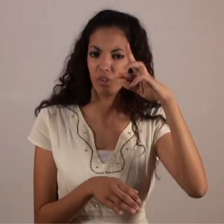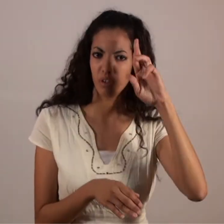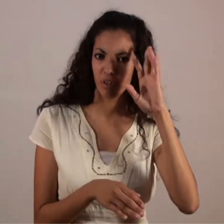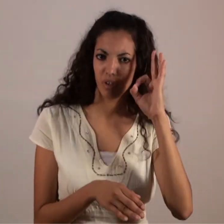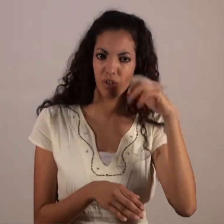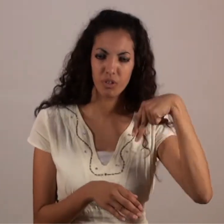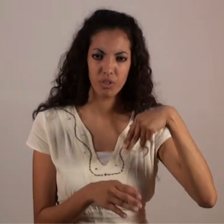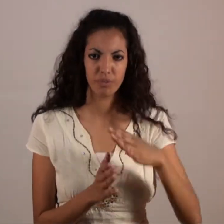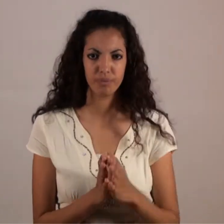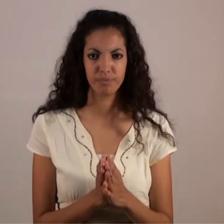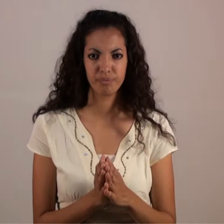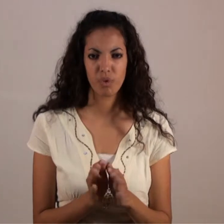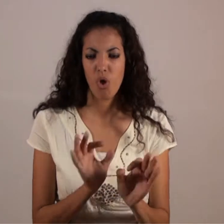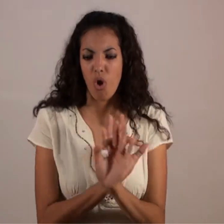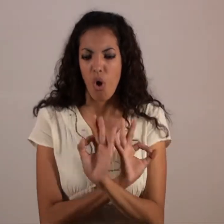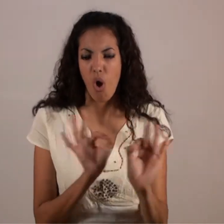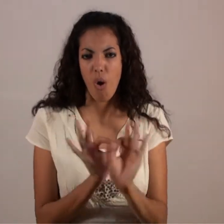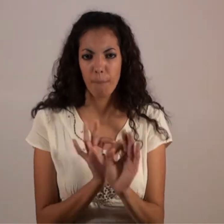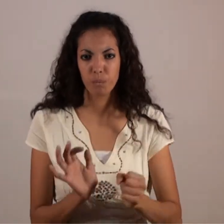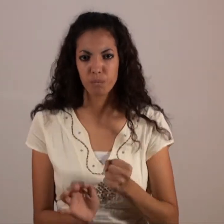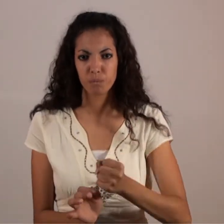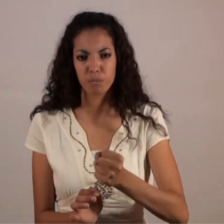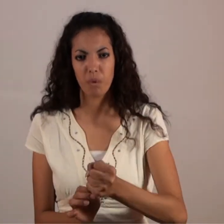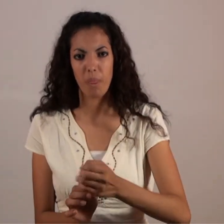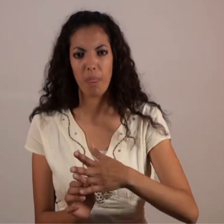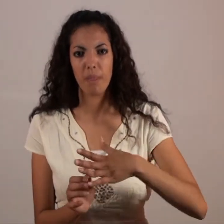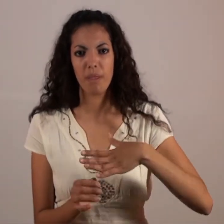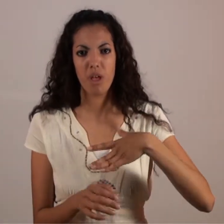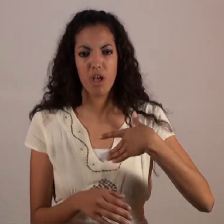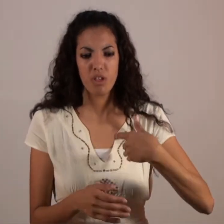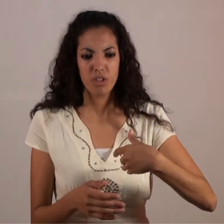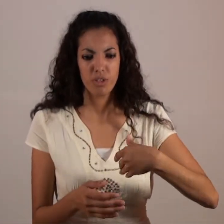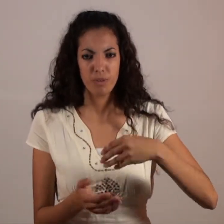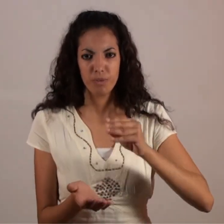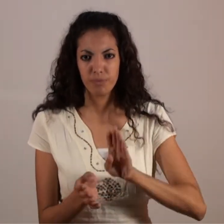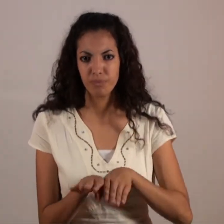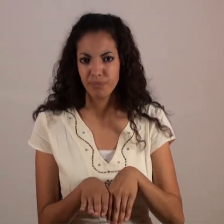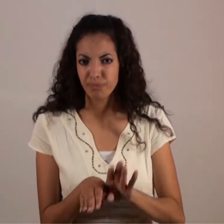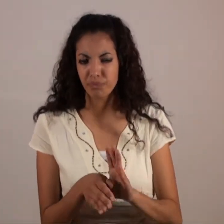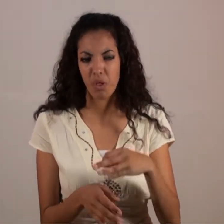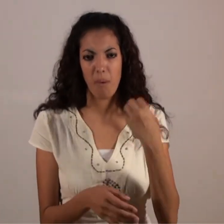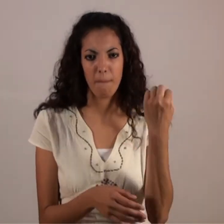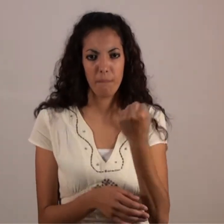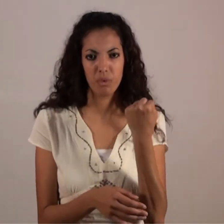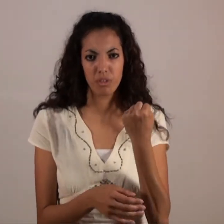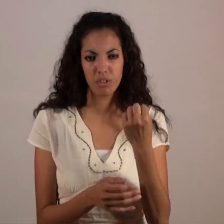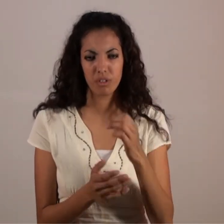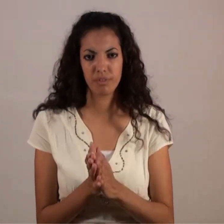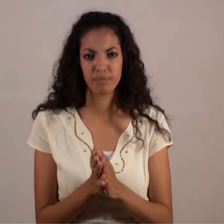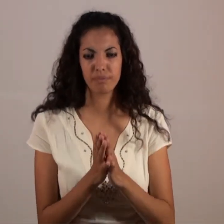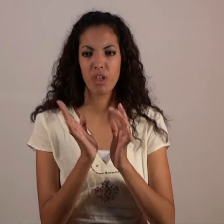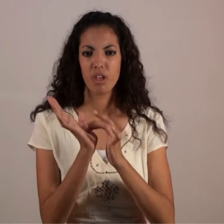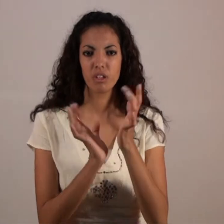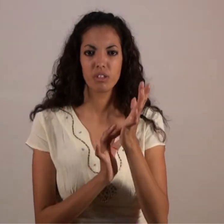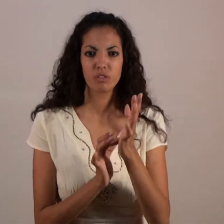del sacerdocio arónico, sino los destaca. Jesús no tuvo pecado, fue obediente y